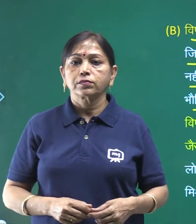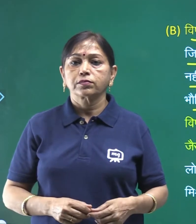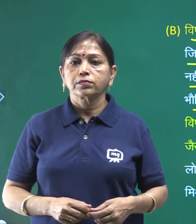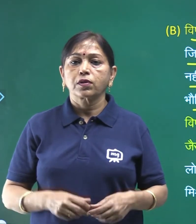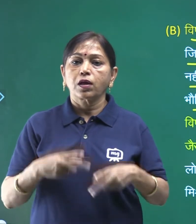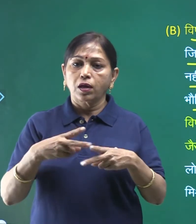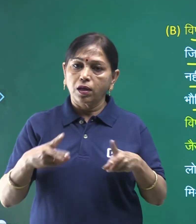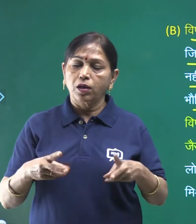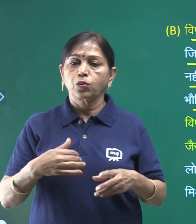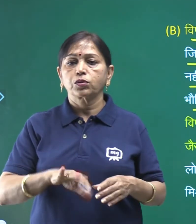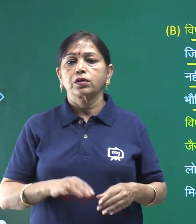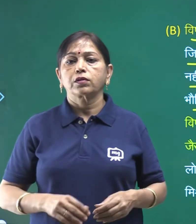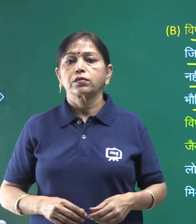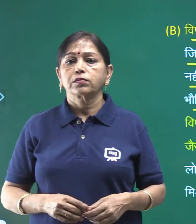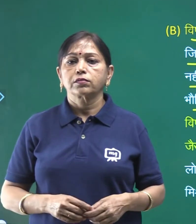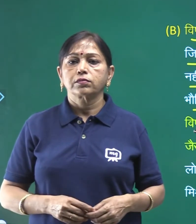अलग होते हैं,